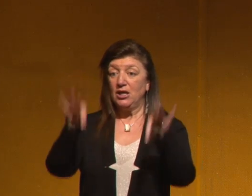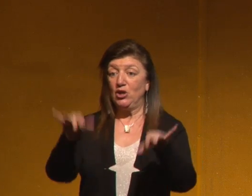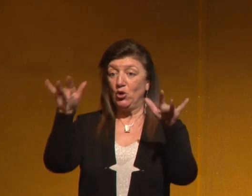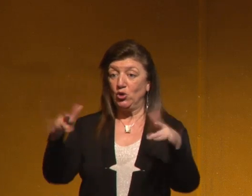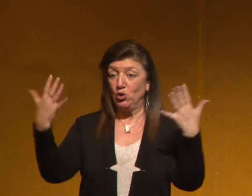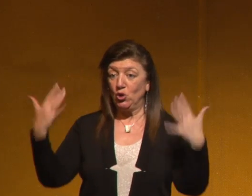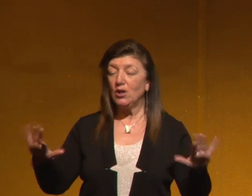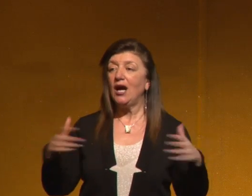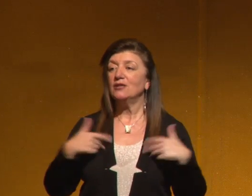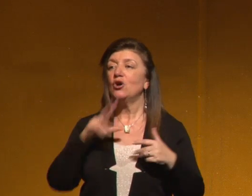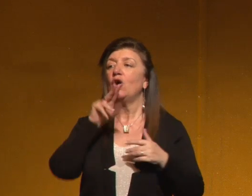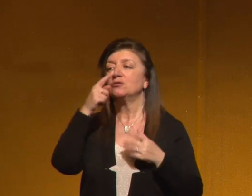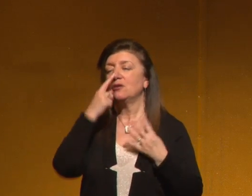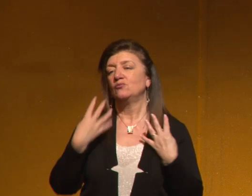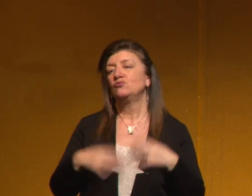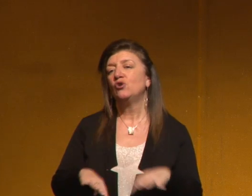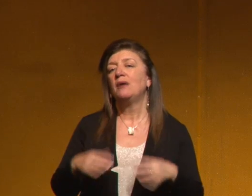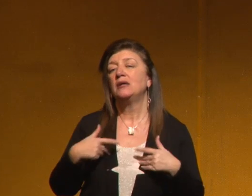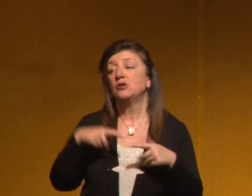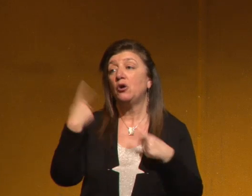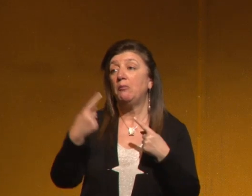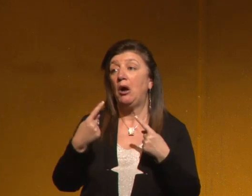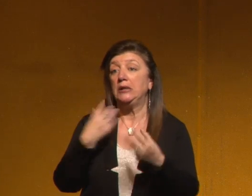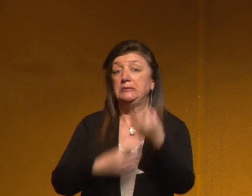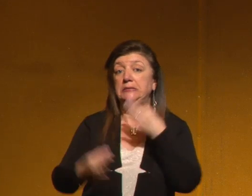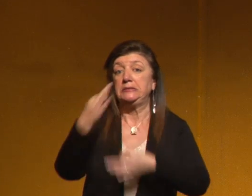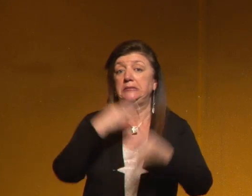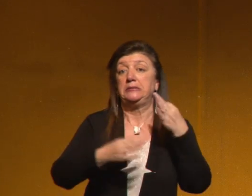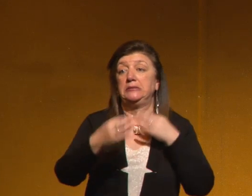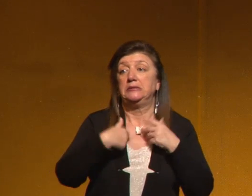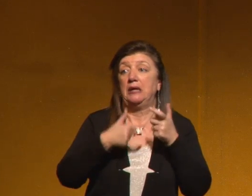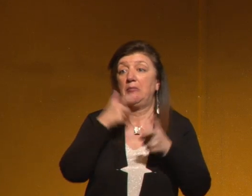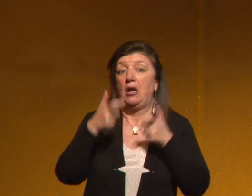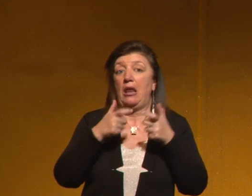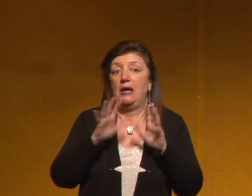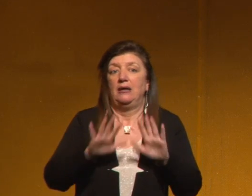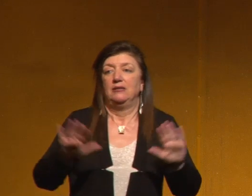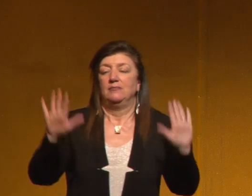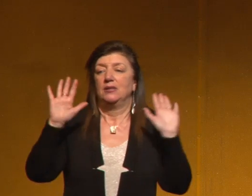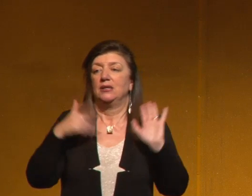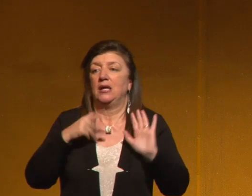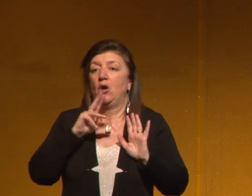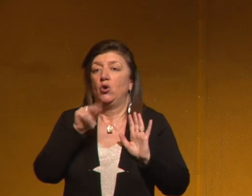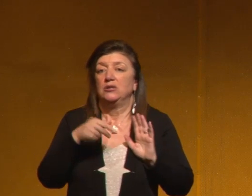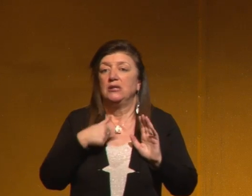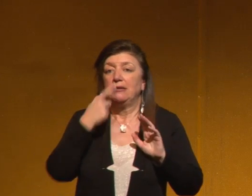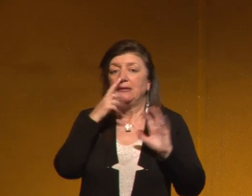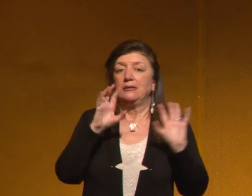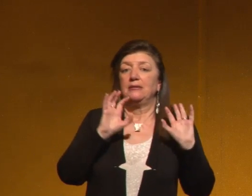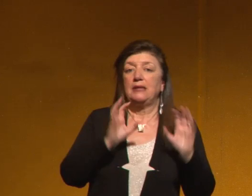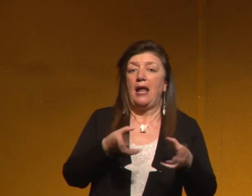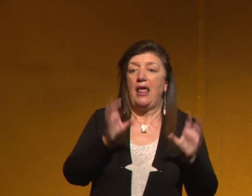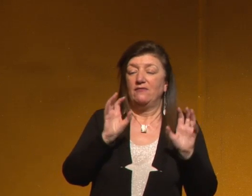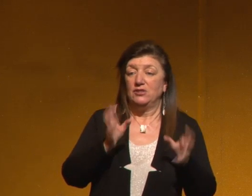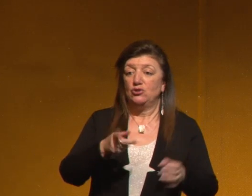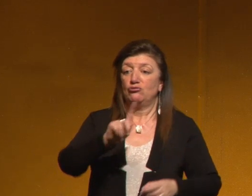sembrava scontata né nata una grande polemica le televisioni nel nostro paese